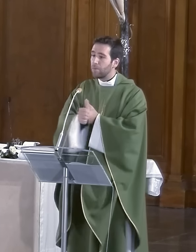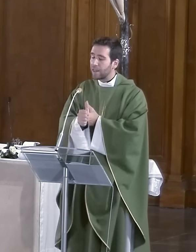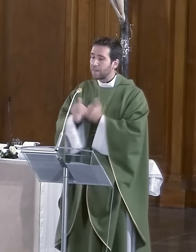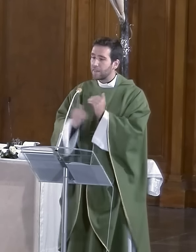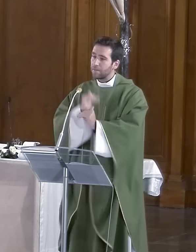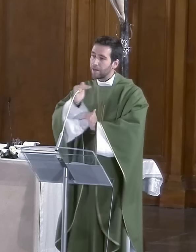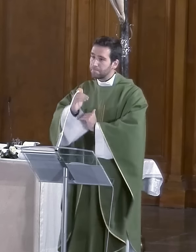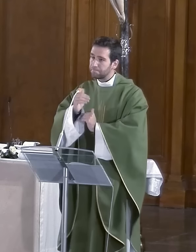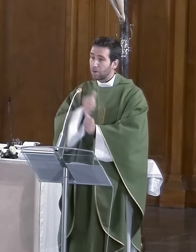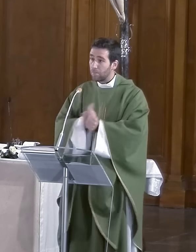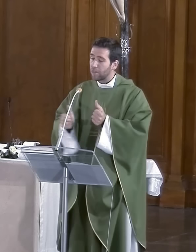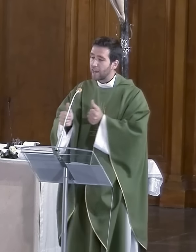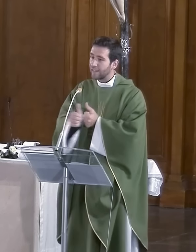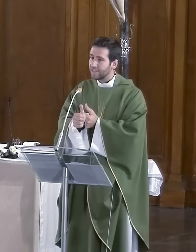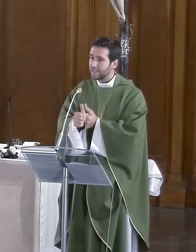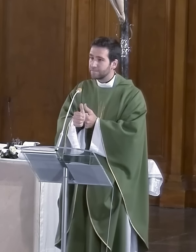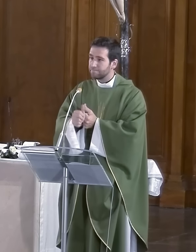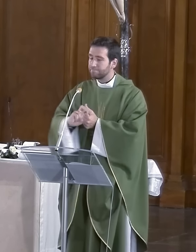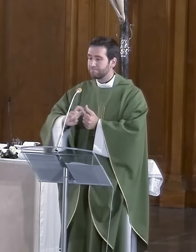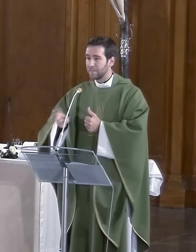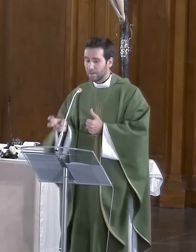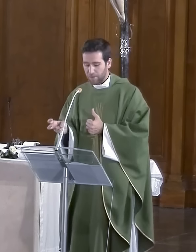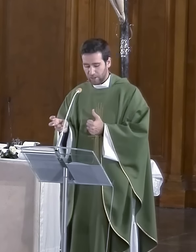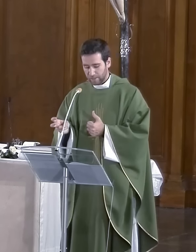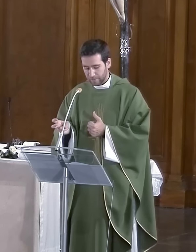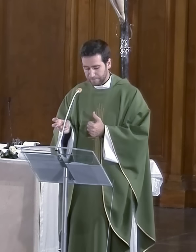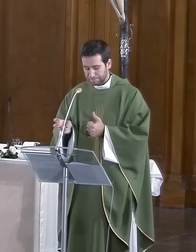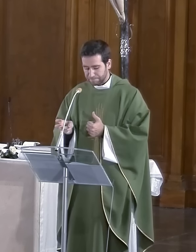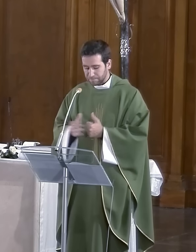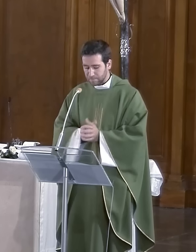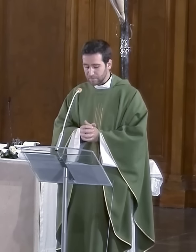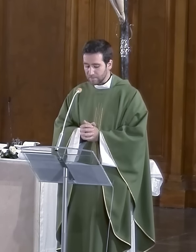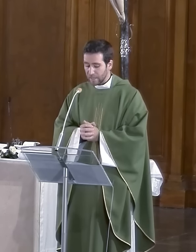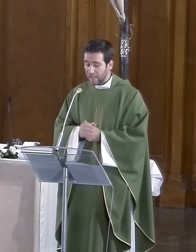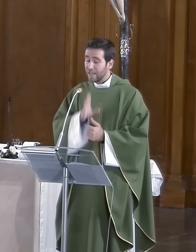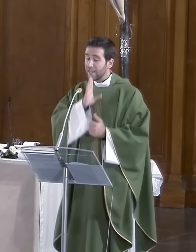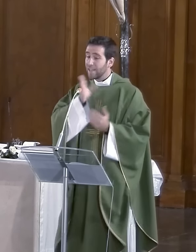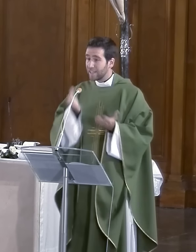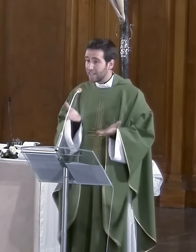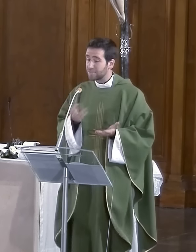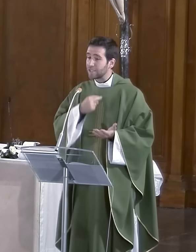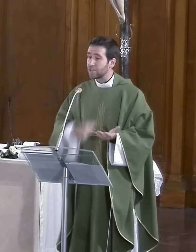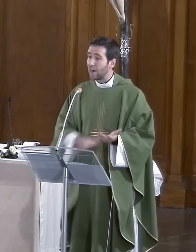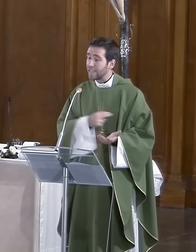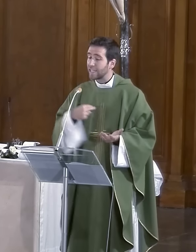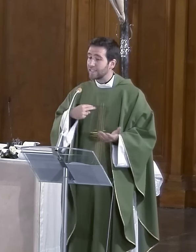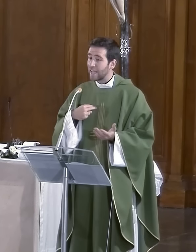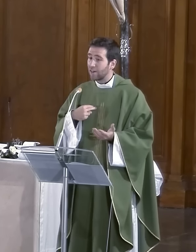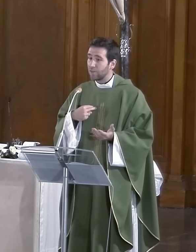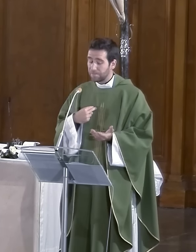Me pongo por encima o por delante del prójimo. ¿Y qué les pasó